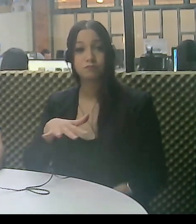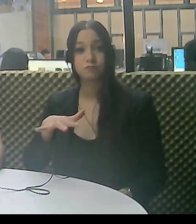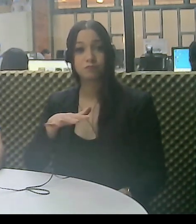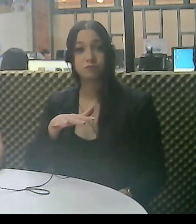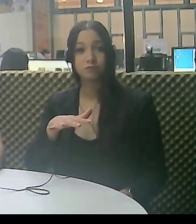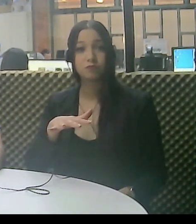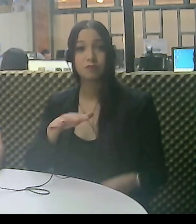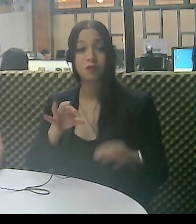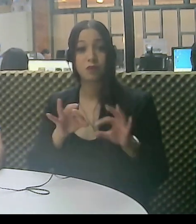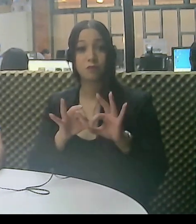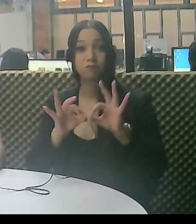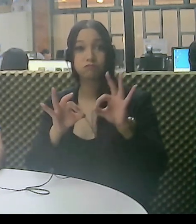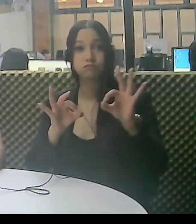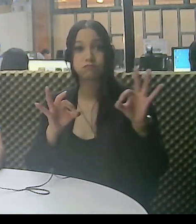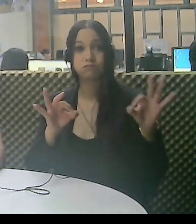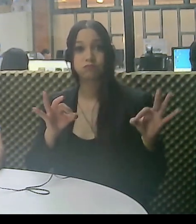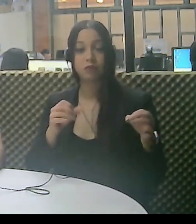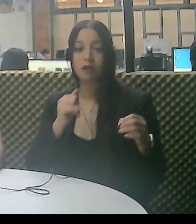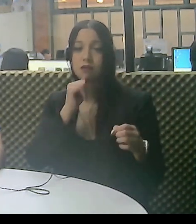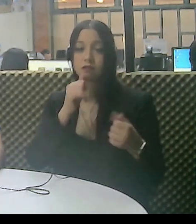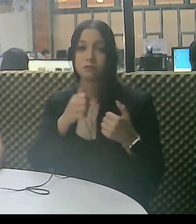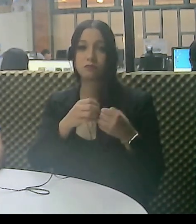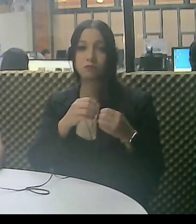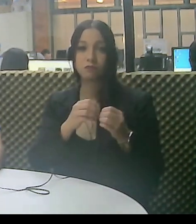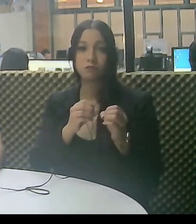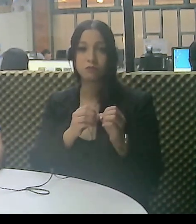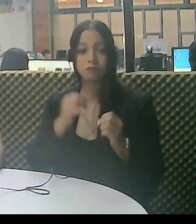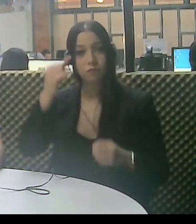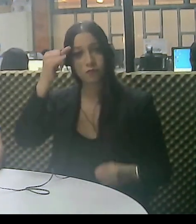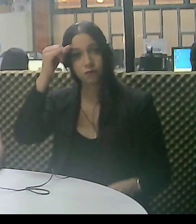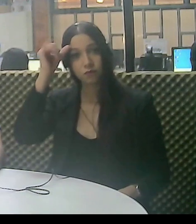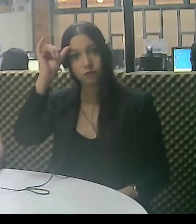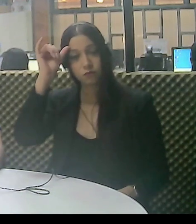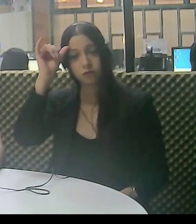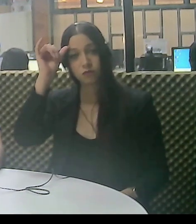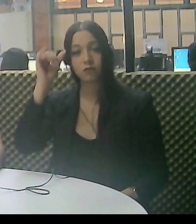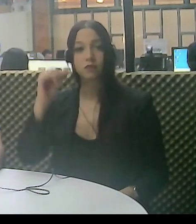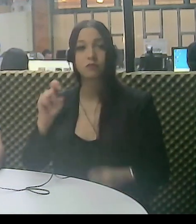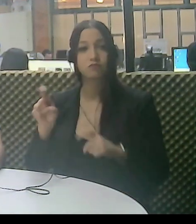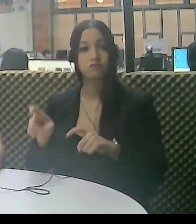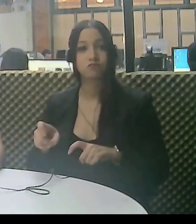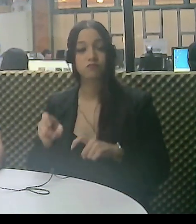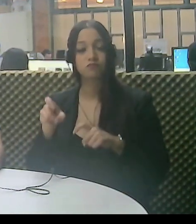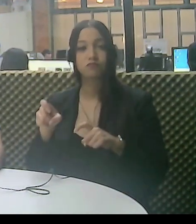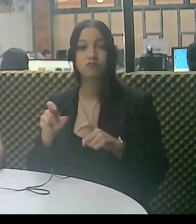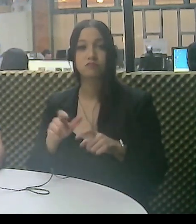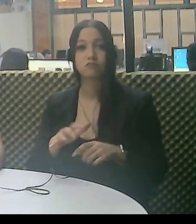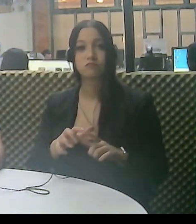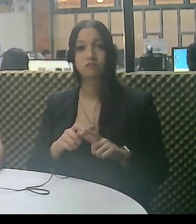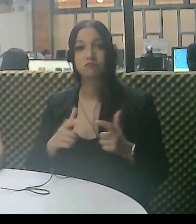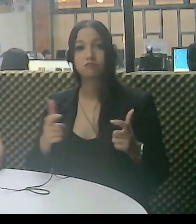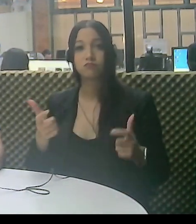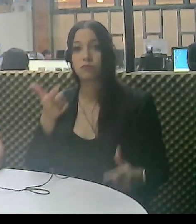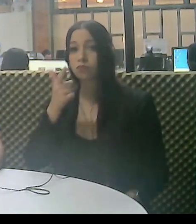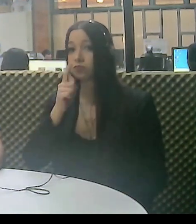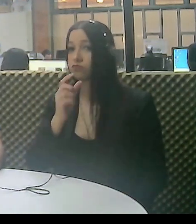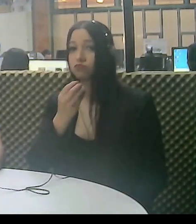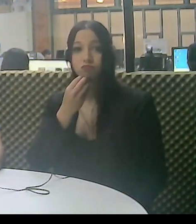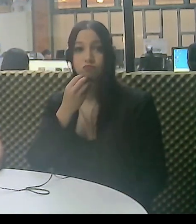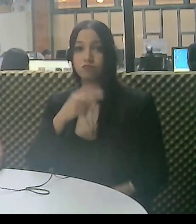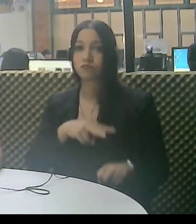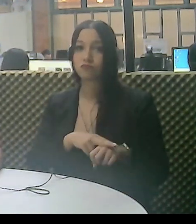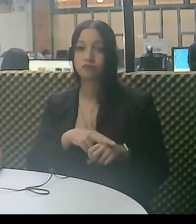mais distante da cidade, que são os distritos, comunidades rurais, setor de chacras, e que geralmente não tem oportunidade de castrar seu